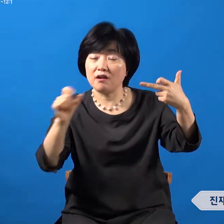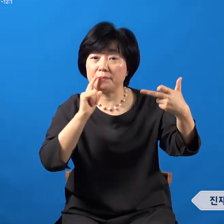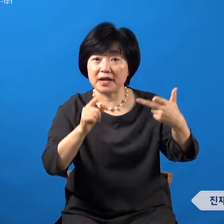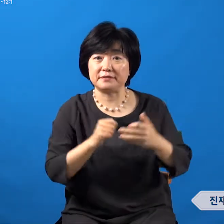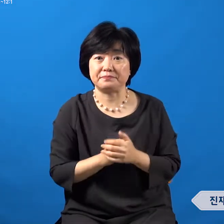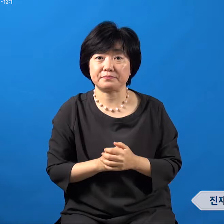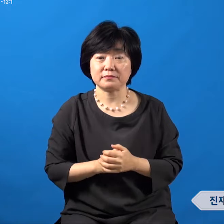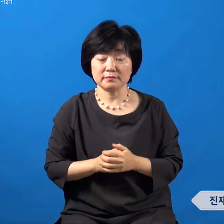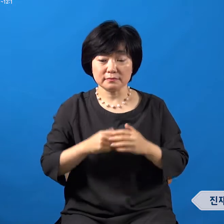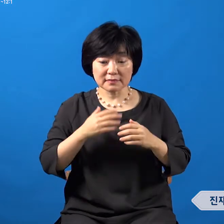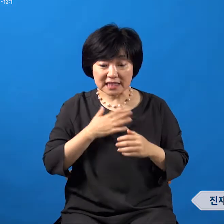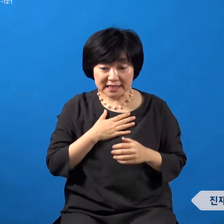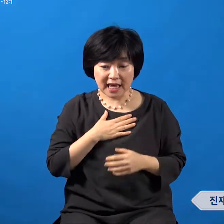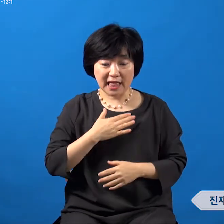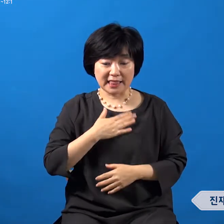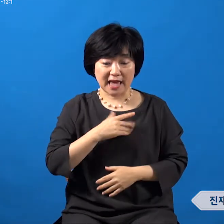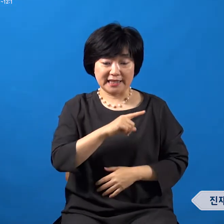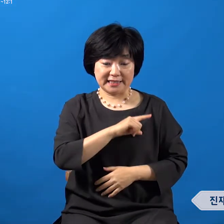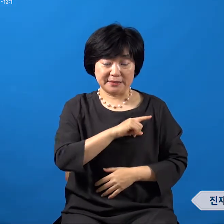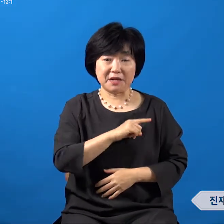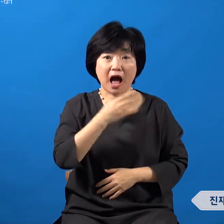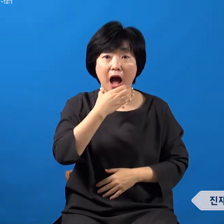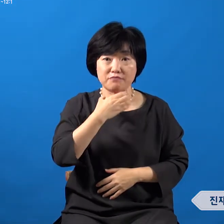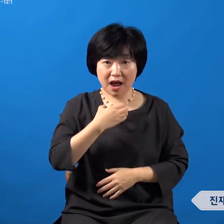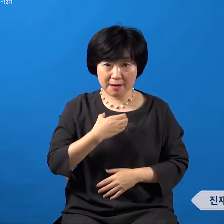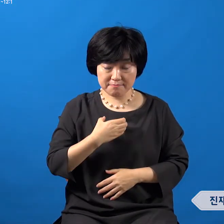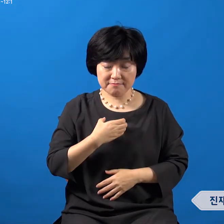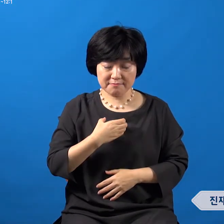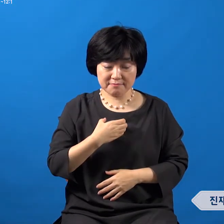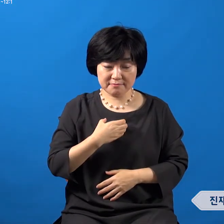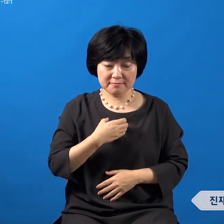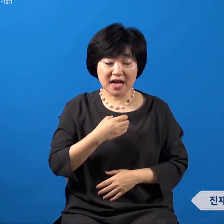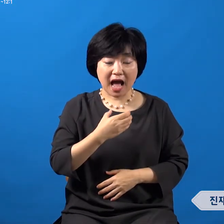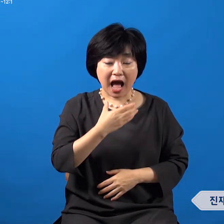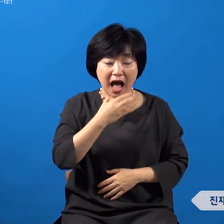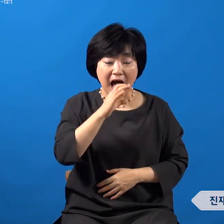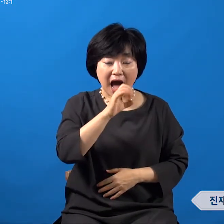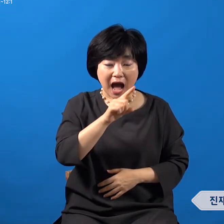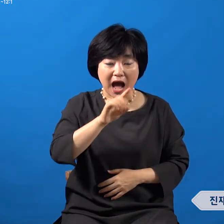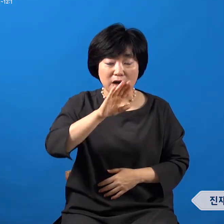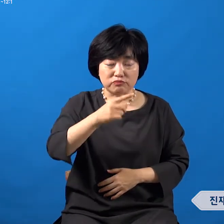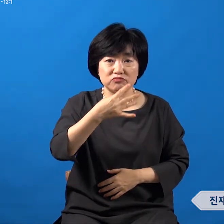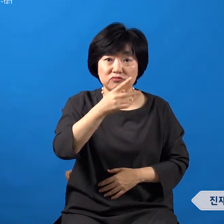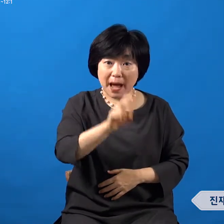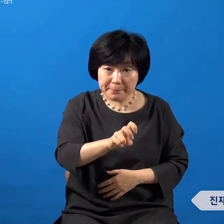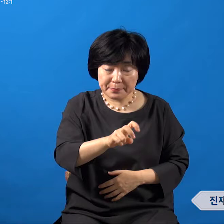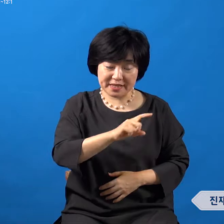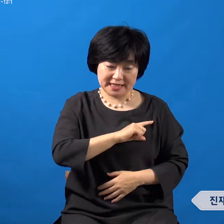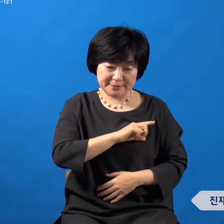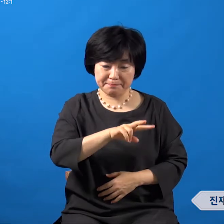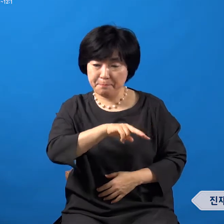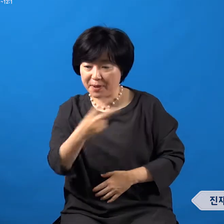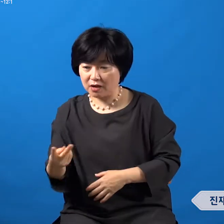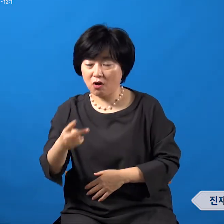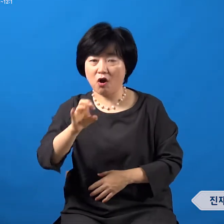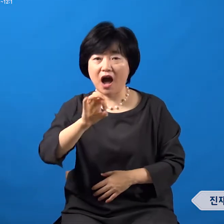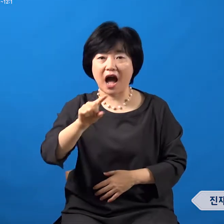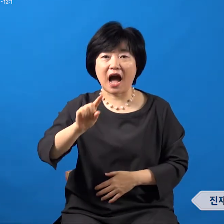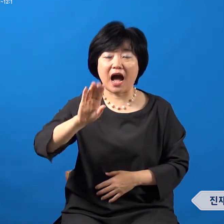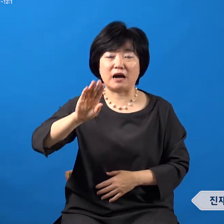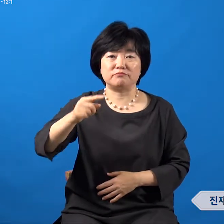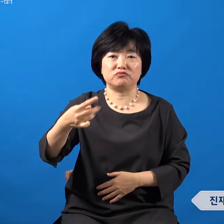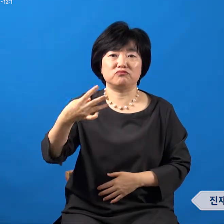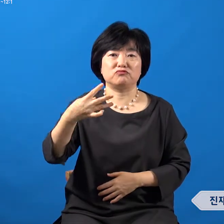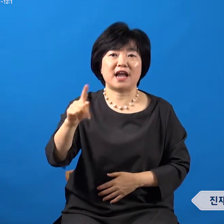이렇게 말씀합니다. 이제는 내 이름을 아브라함이라 하지 않고 아브라함 이라 하리니 이는 내가 너를